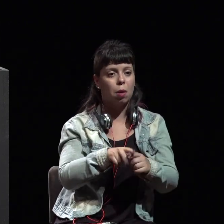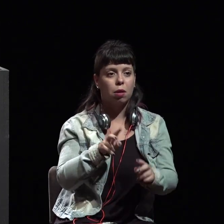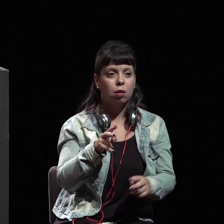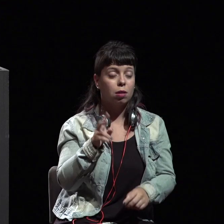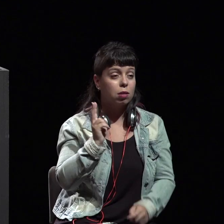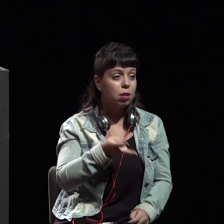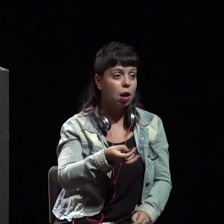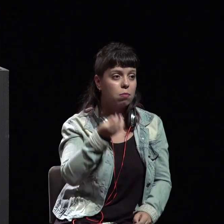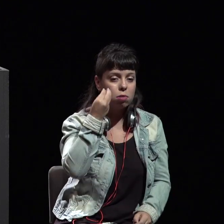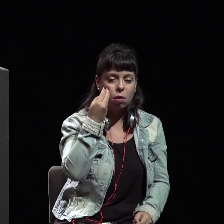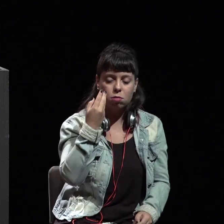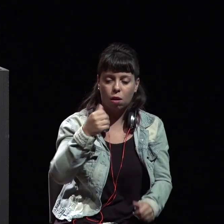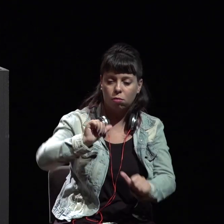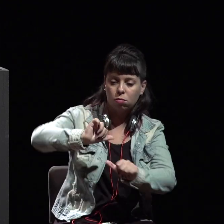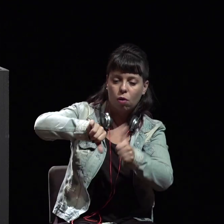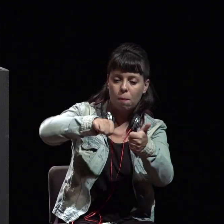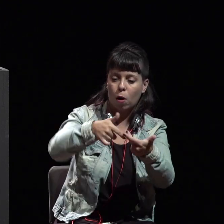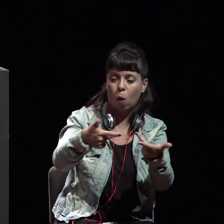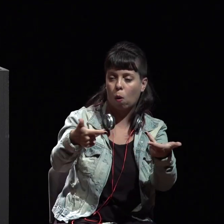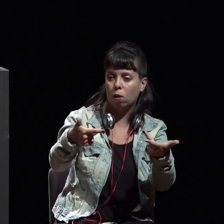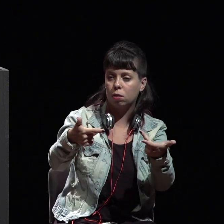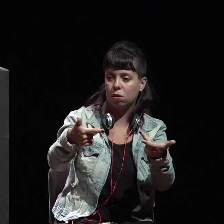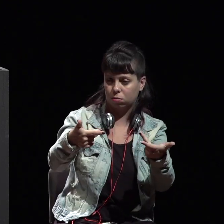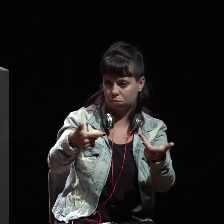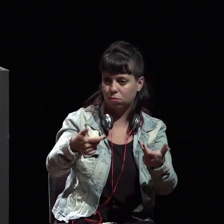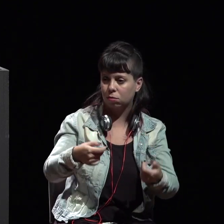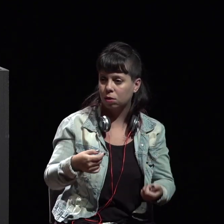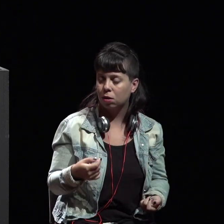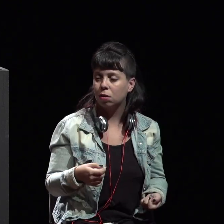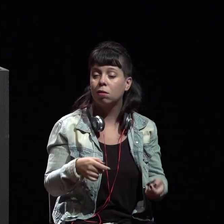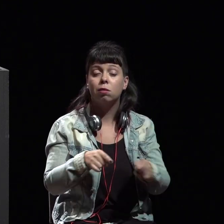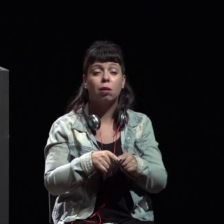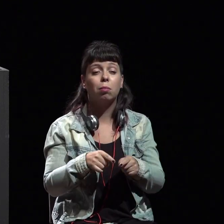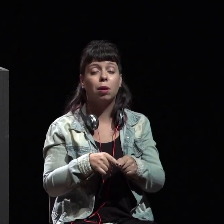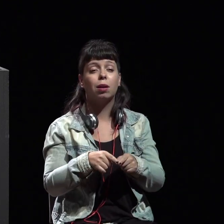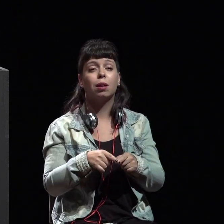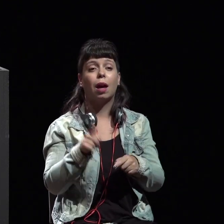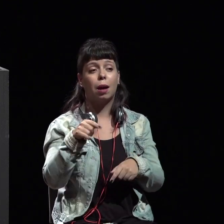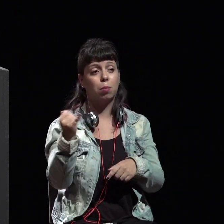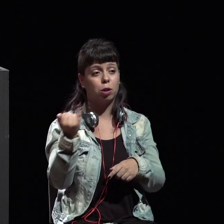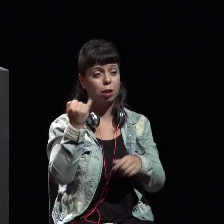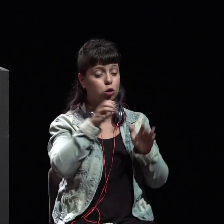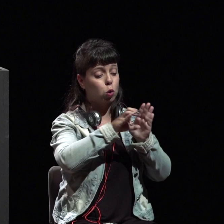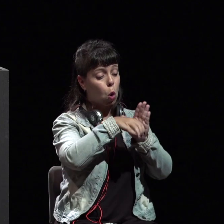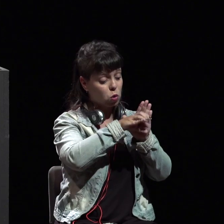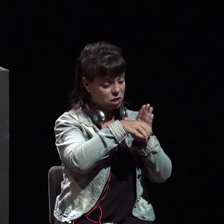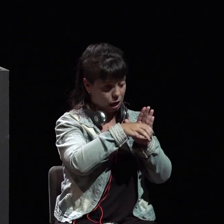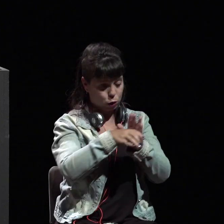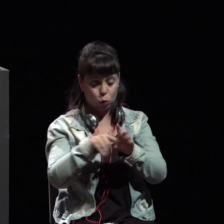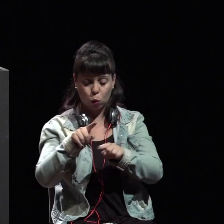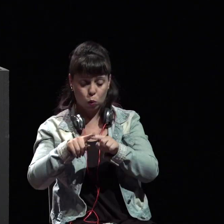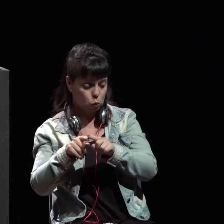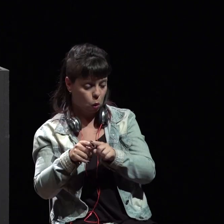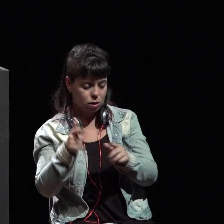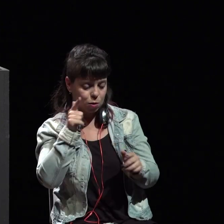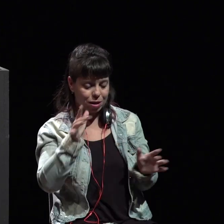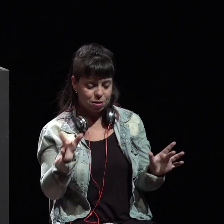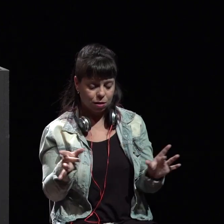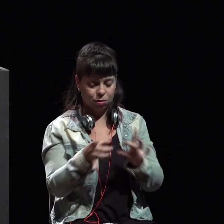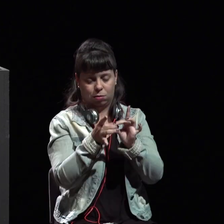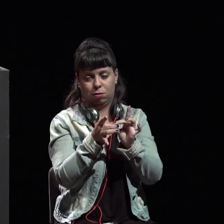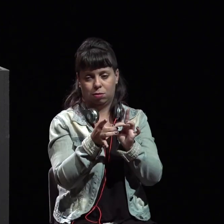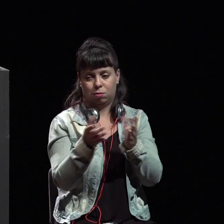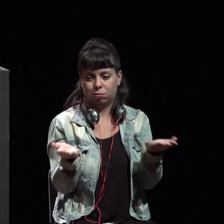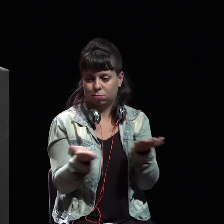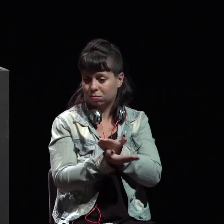né. Em um segundo momento, portanto, coisa e conceito passam a se relacionar de maneira recíproca. Um determinado